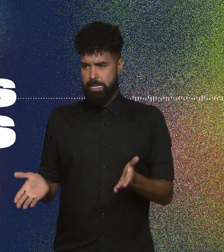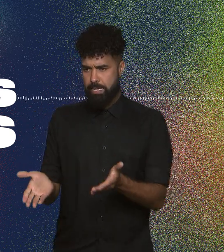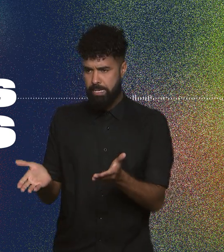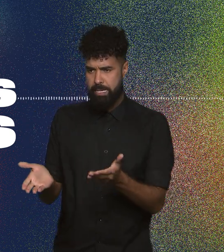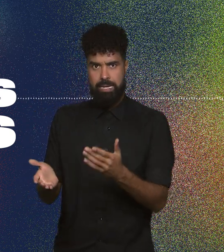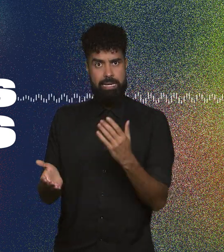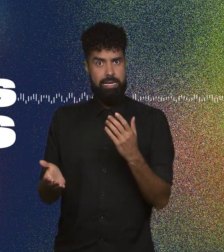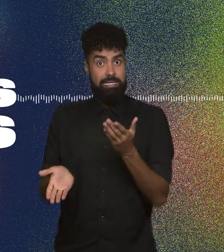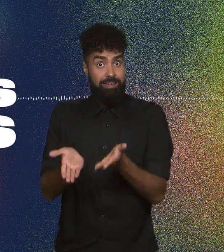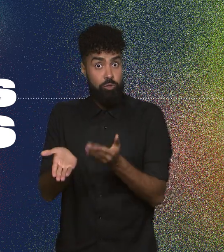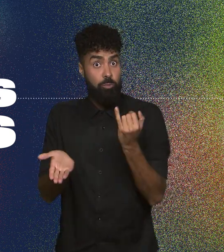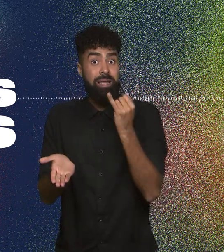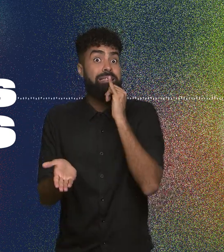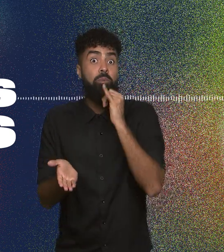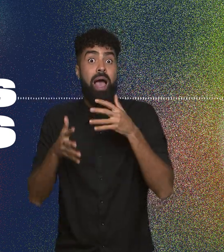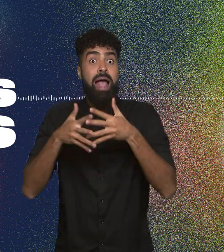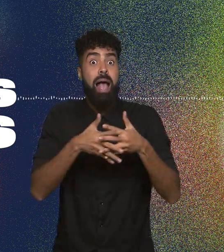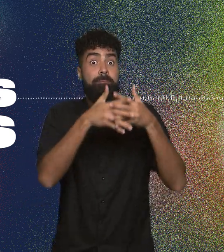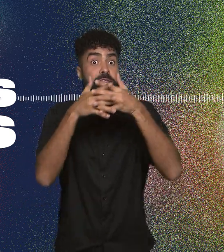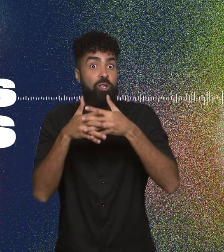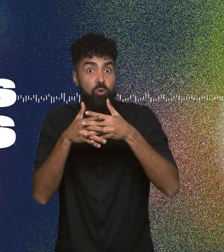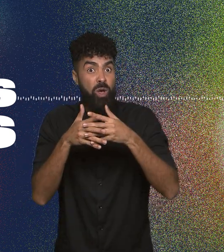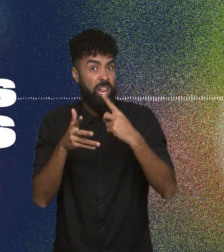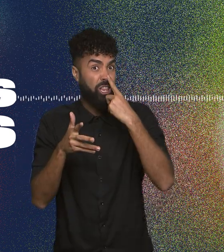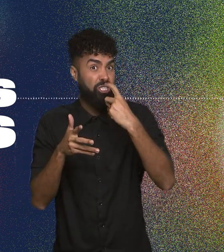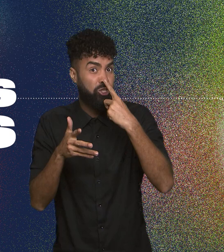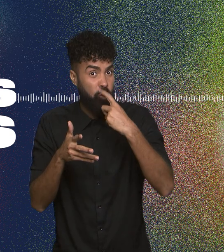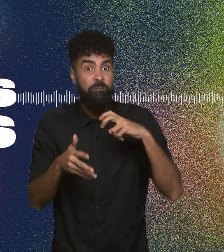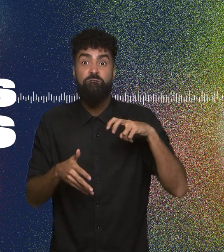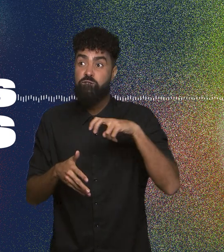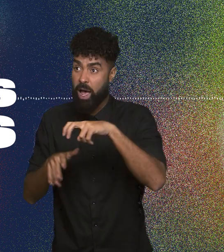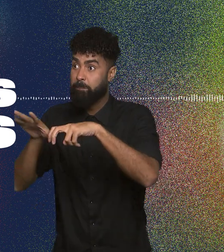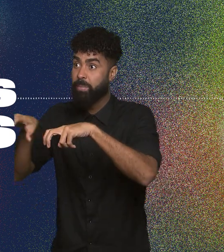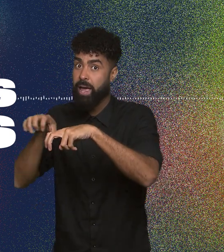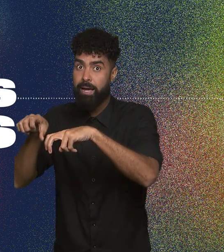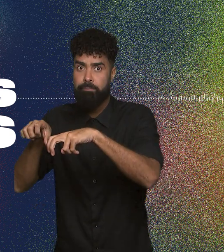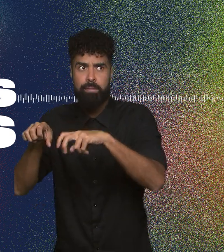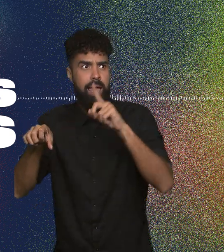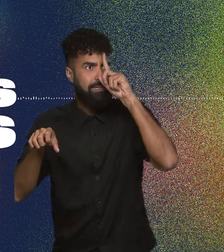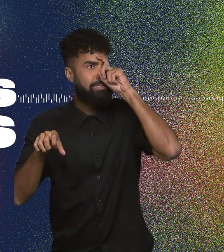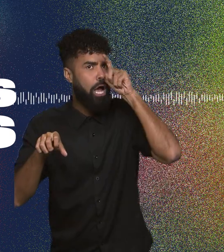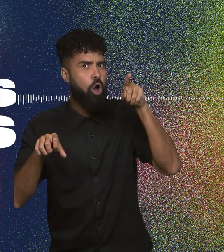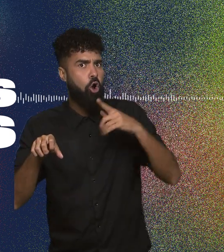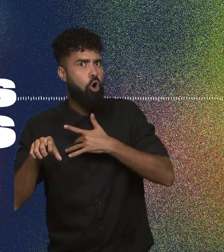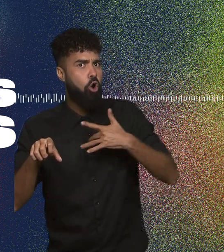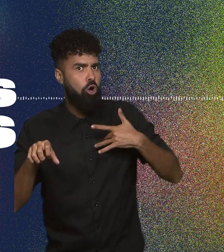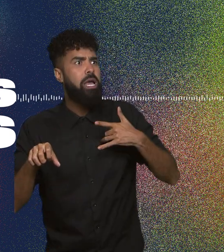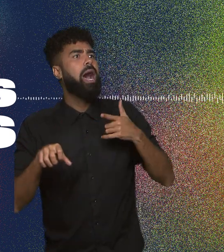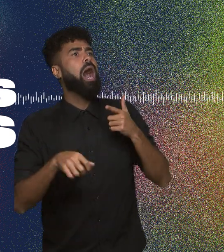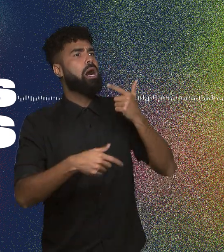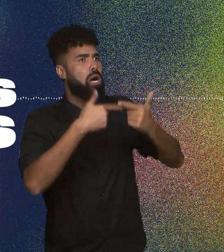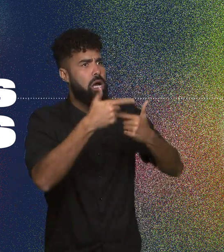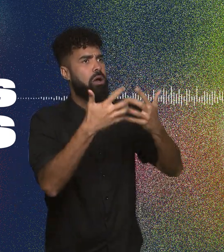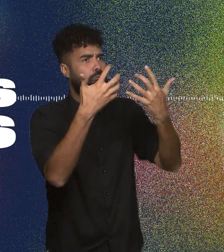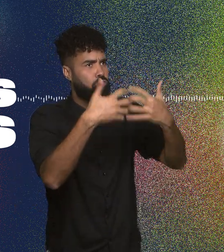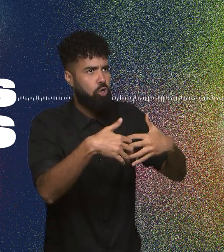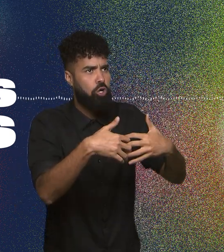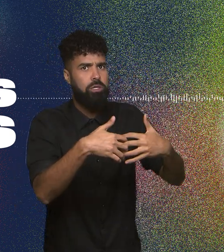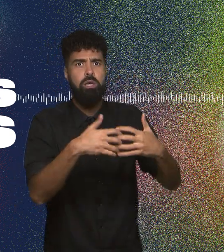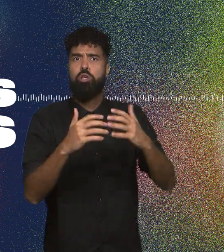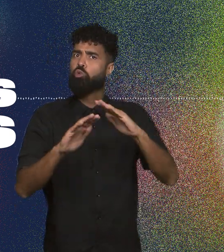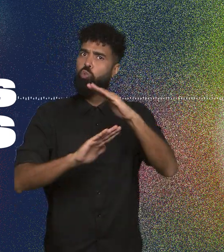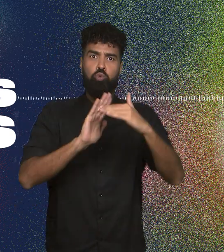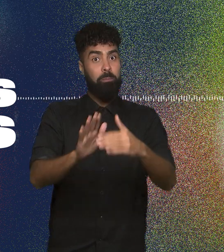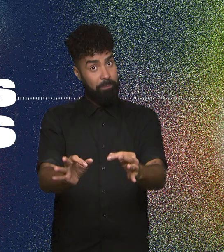exemplo, coleta de lixo, o tratamento de saúde nos hospitais, o transporte público, tudo isso tem que funcionar bem. Para